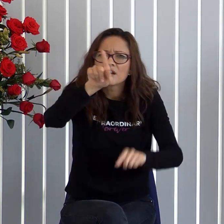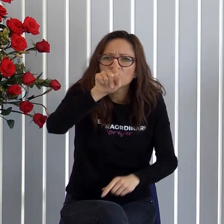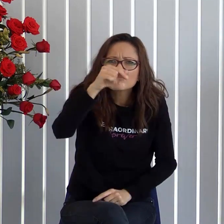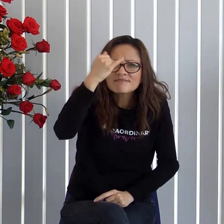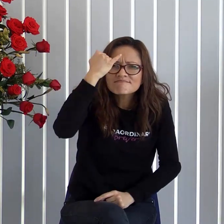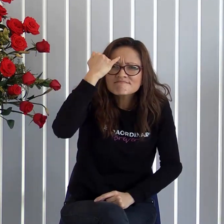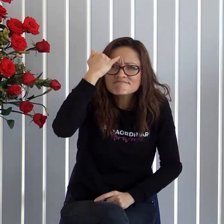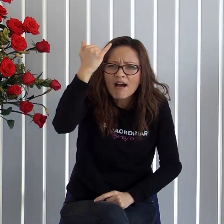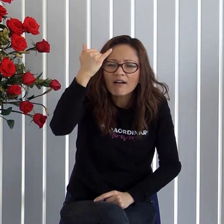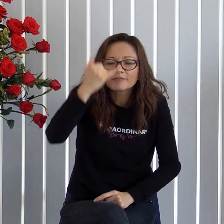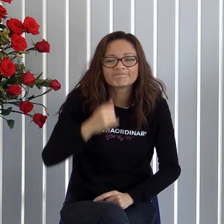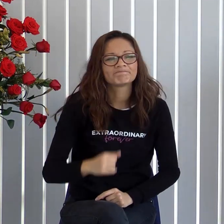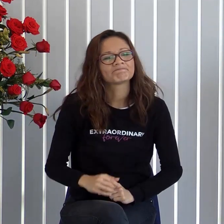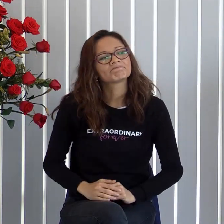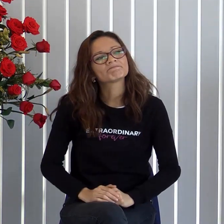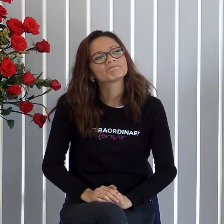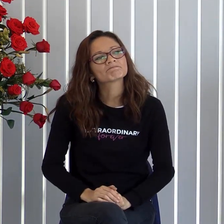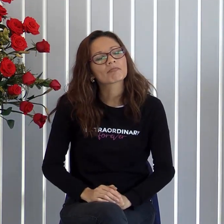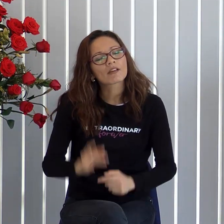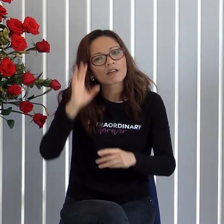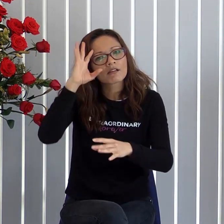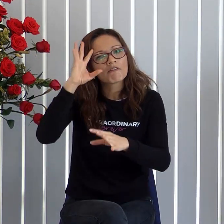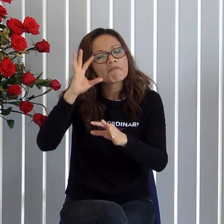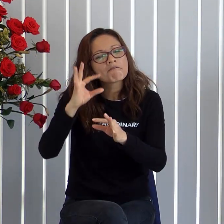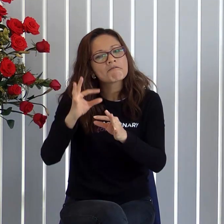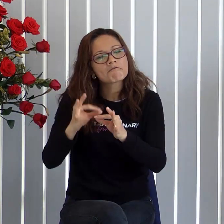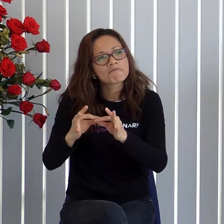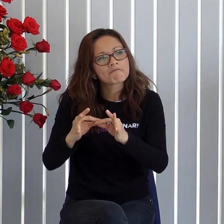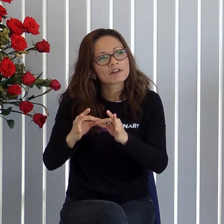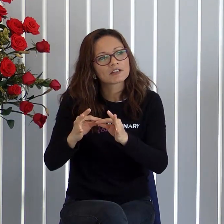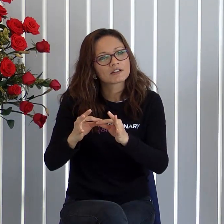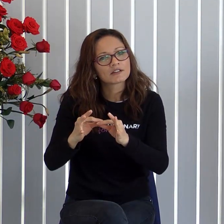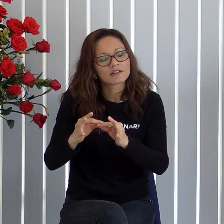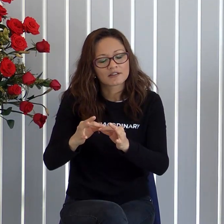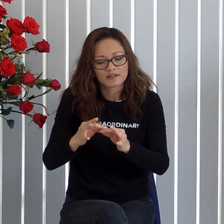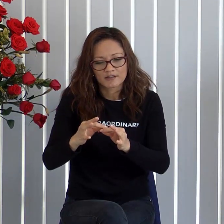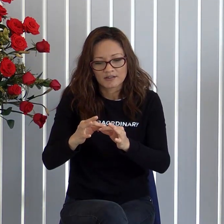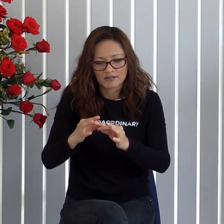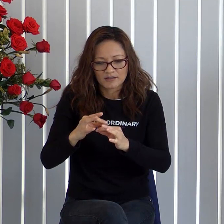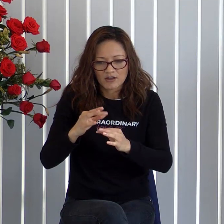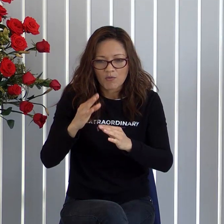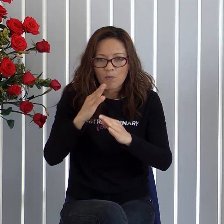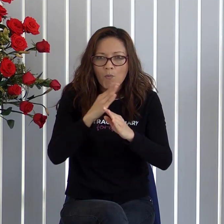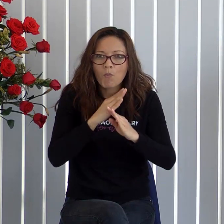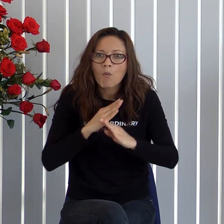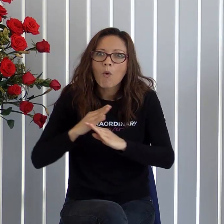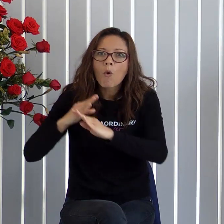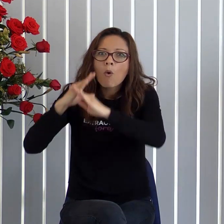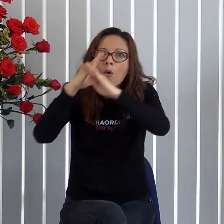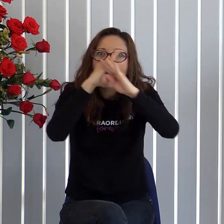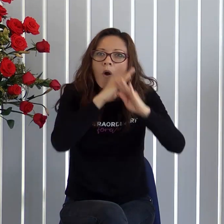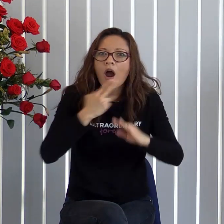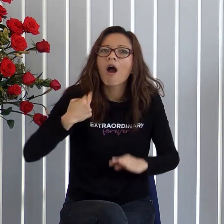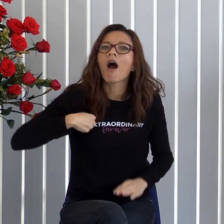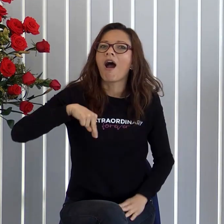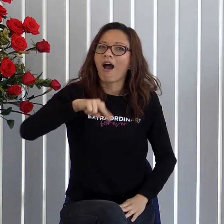imagina que la fe es la que puede a nosotros cubrirnos como una